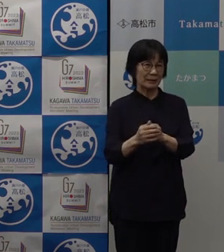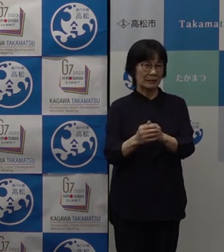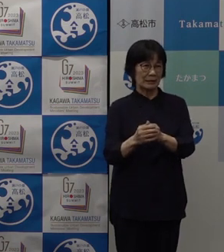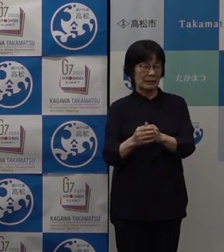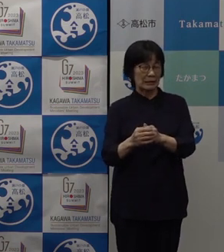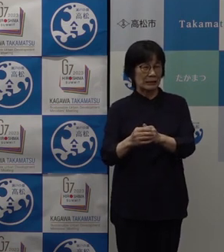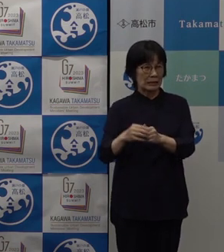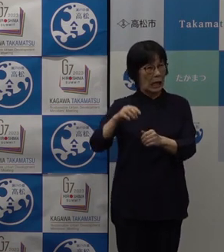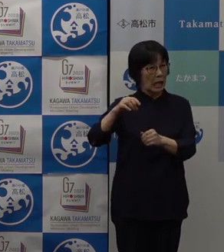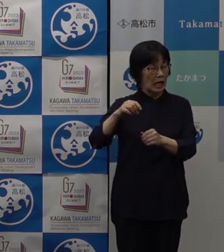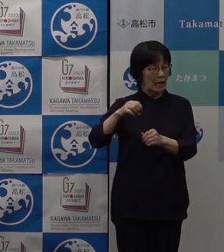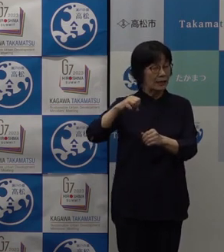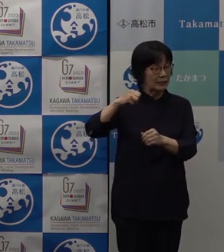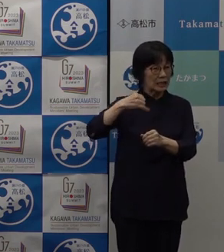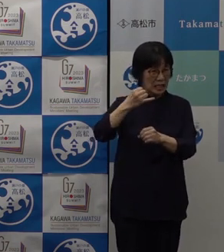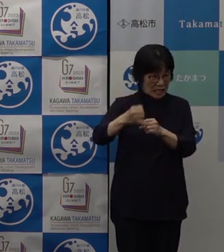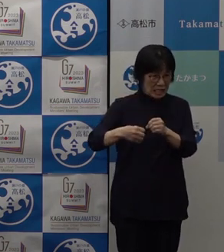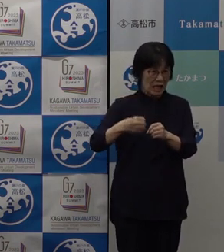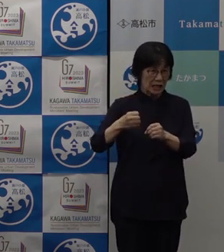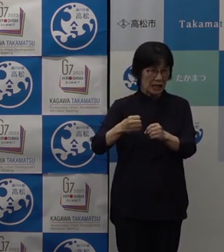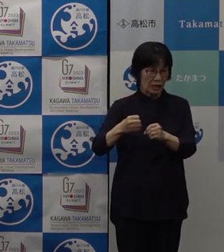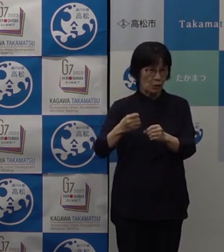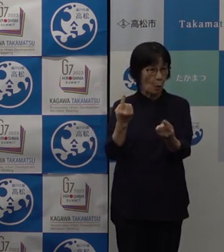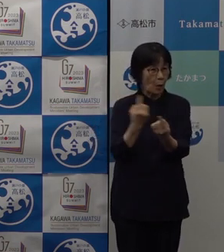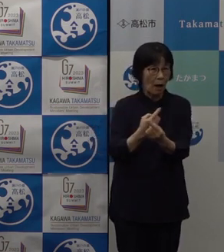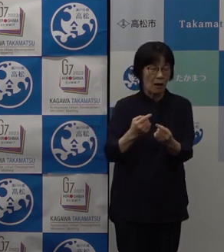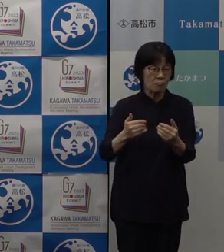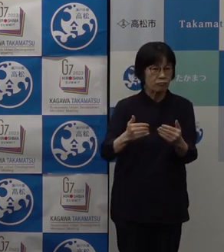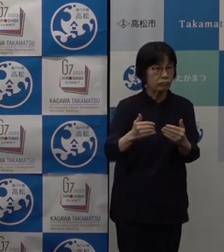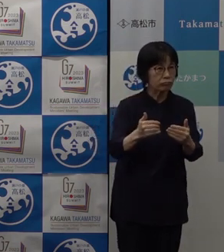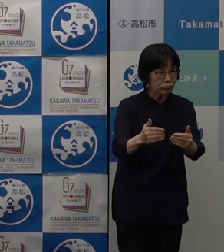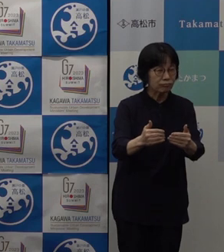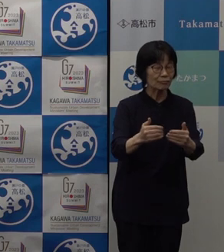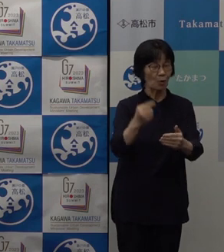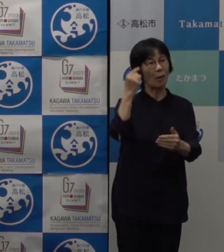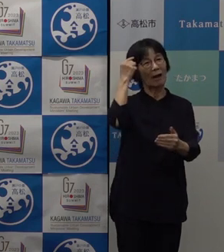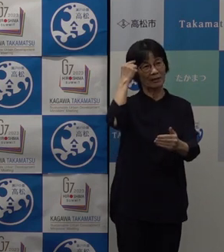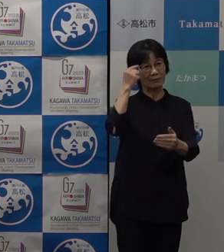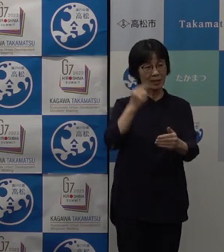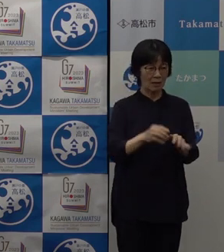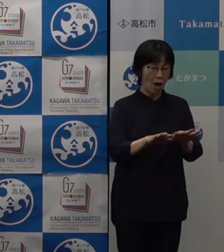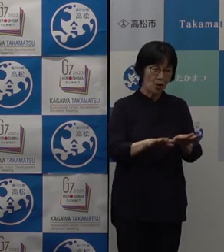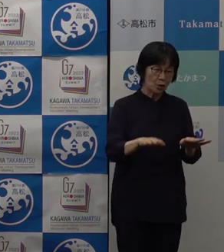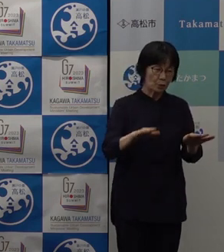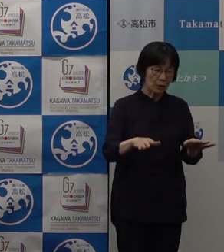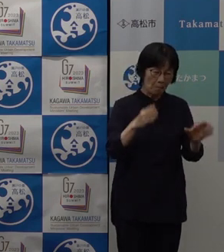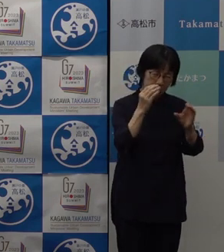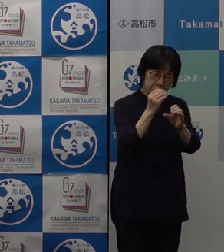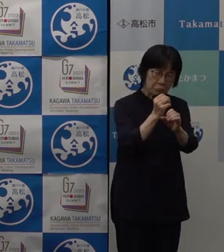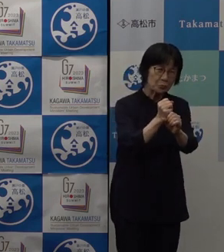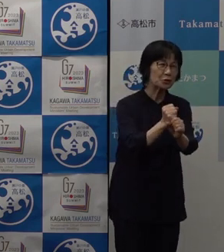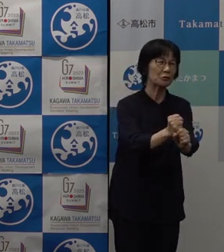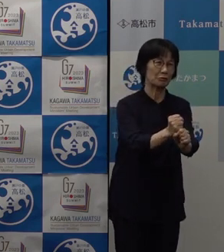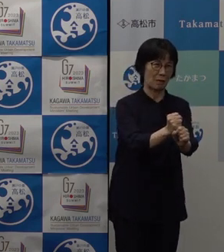歩といったものを感じておるところでございます。で、まあ、子どもたちはこれ夢中になって結構世界中で